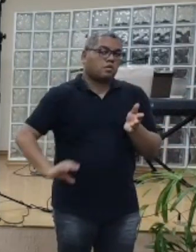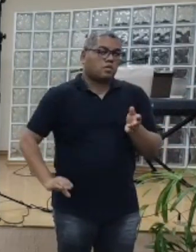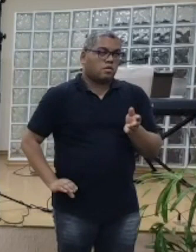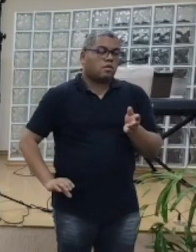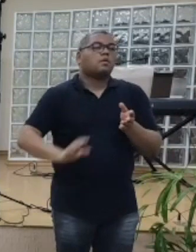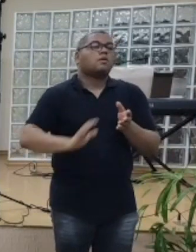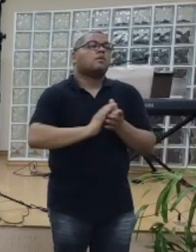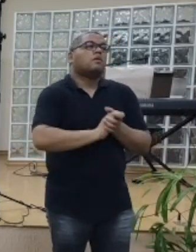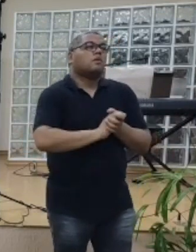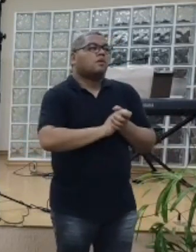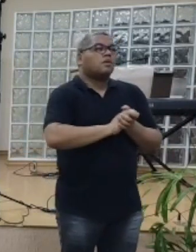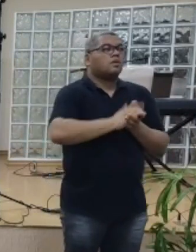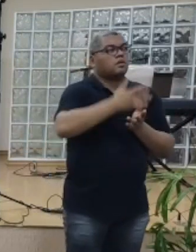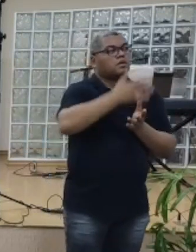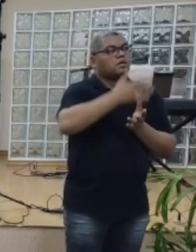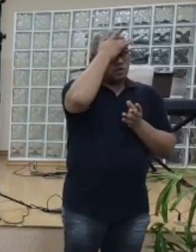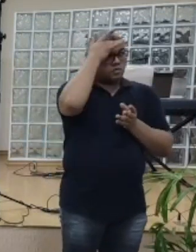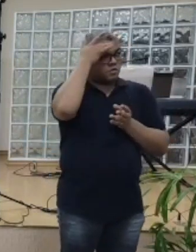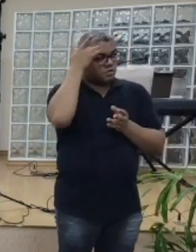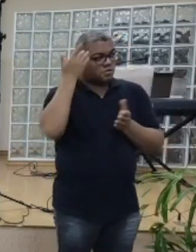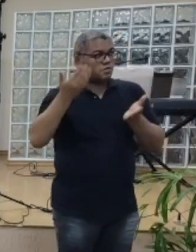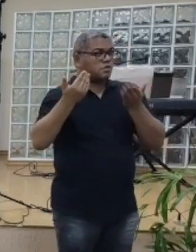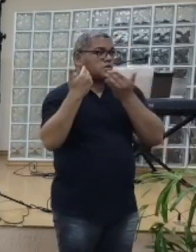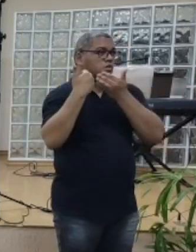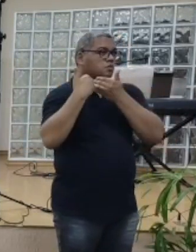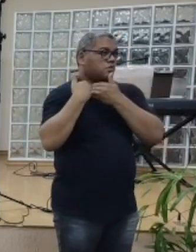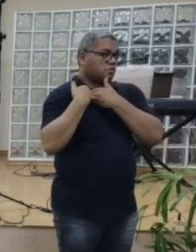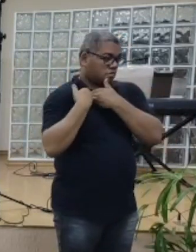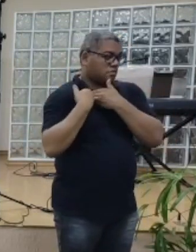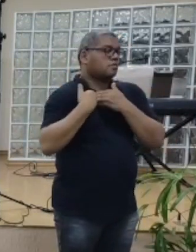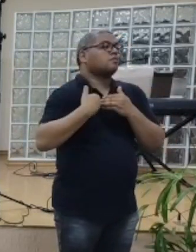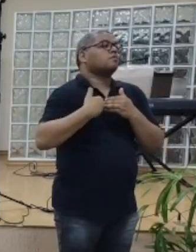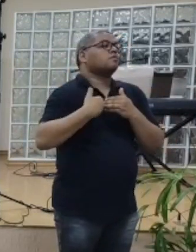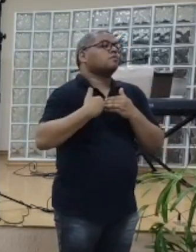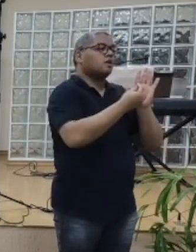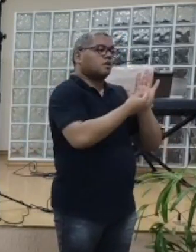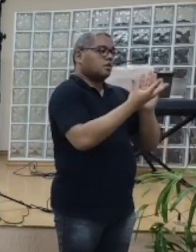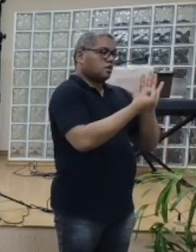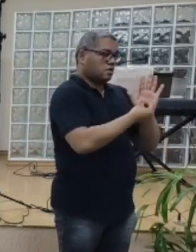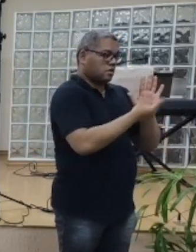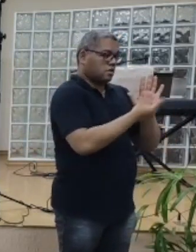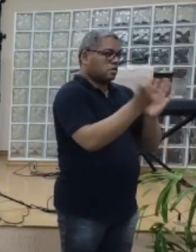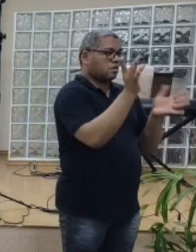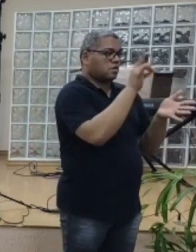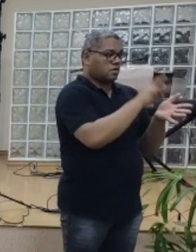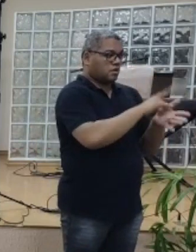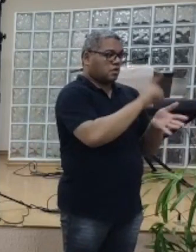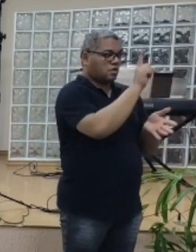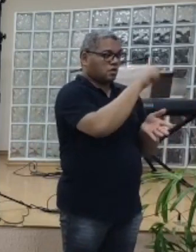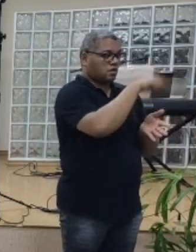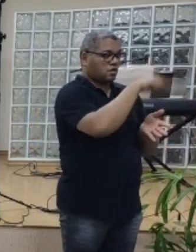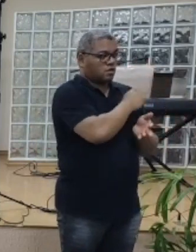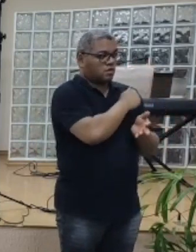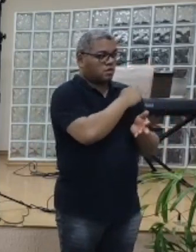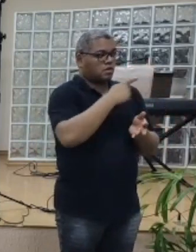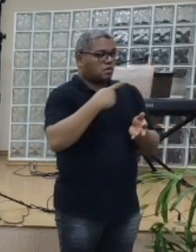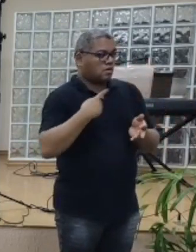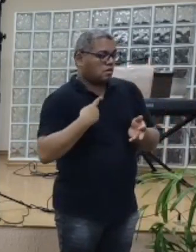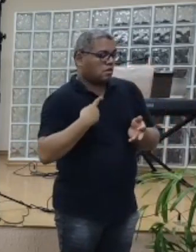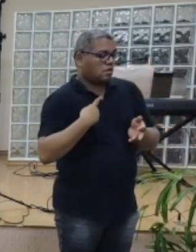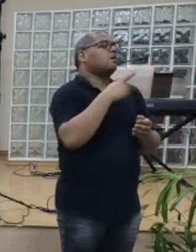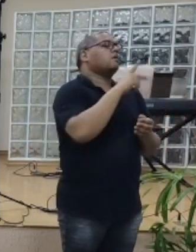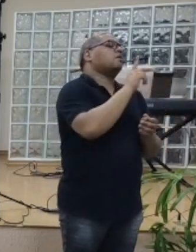verdadeira mensagem de Deus para o povo, eram os apóstolos, e que esses falsos mestres que